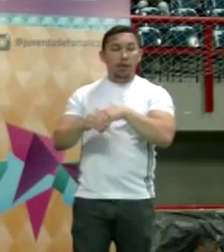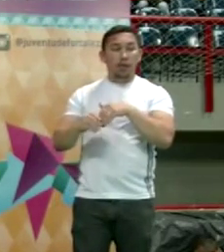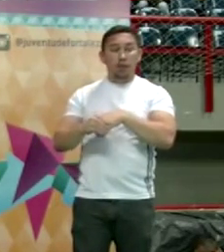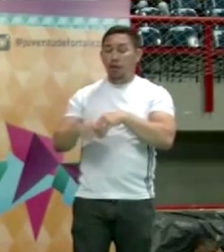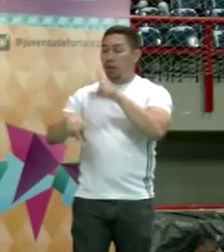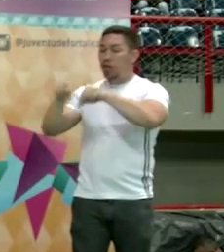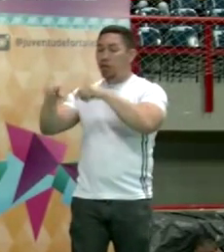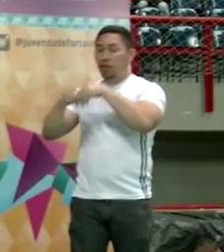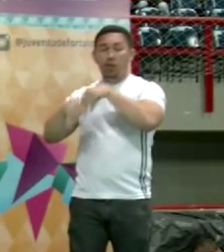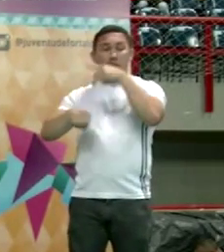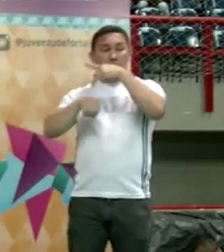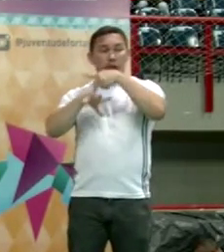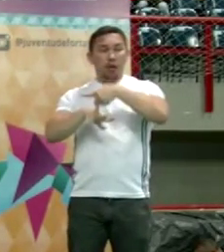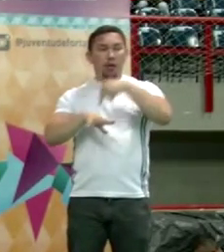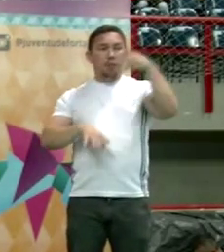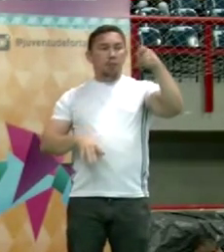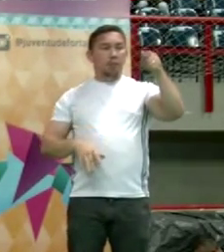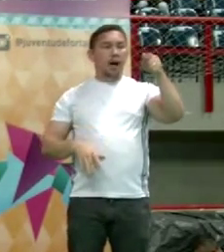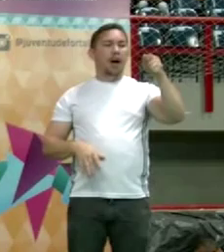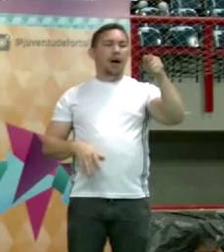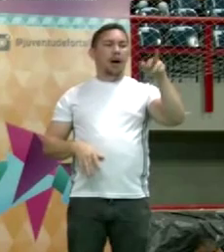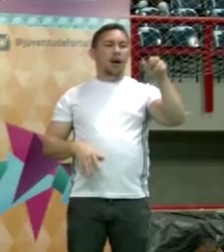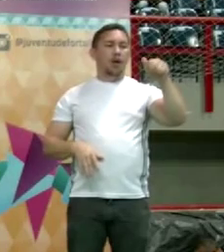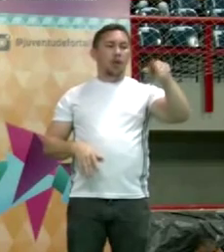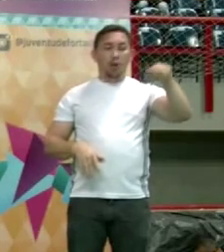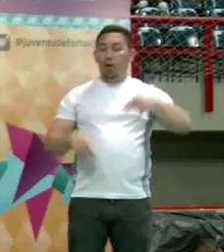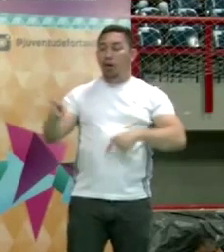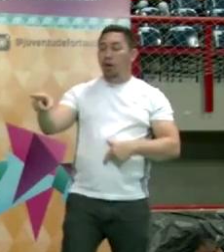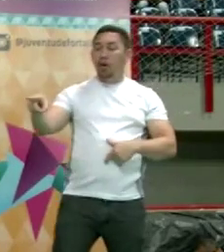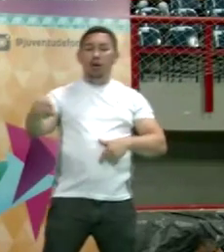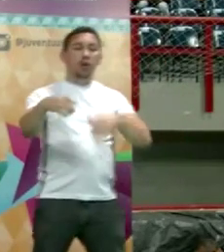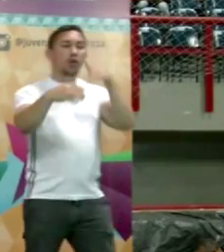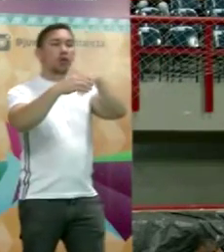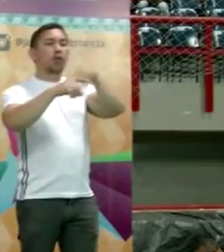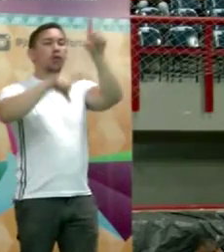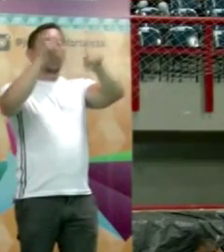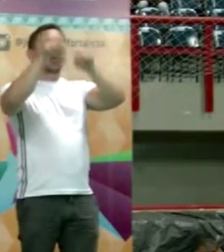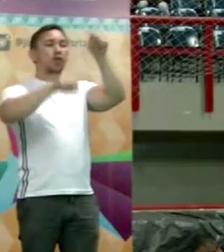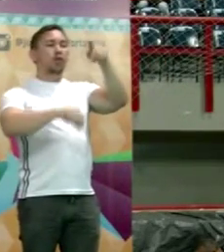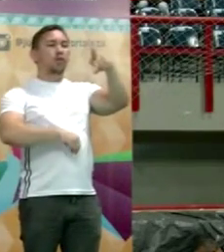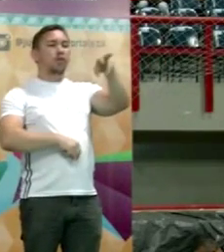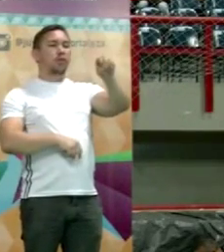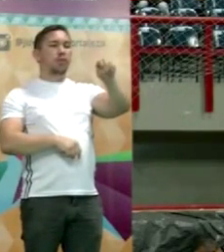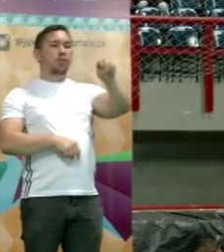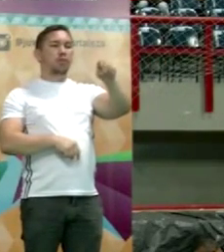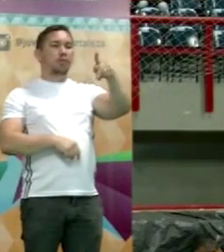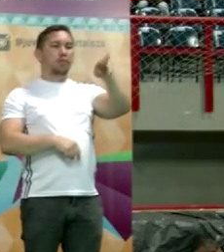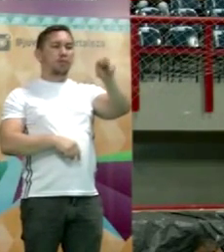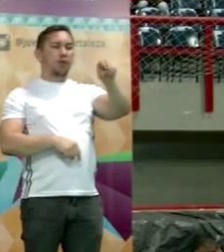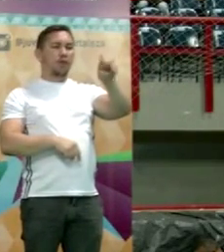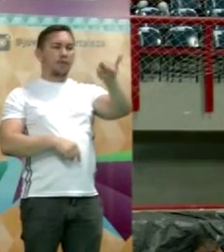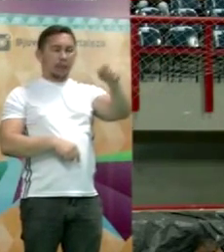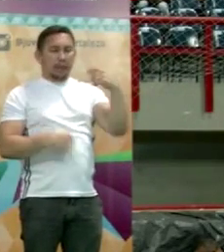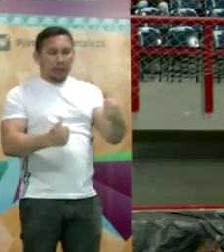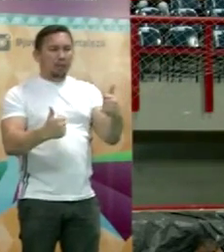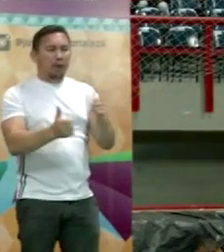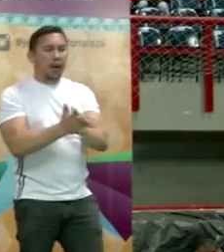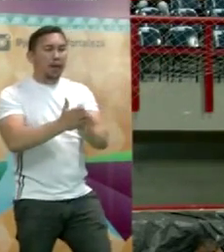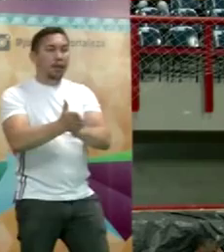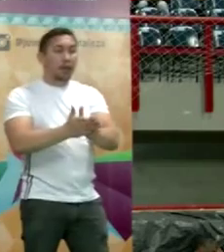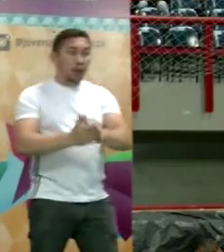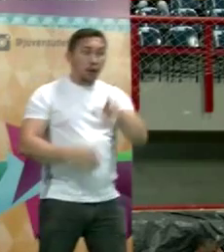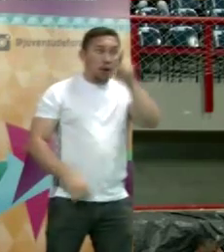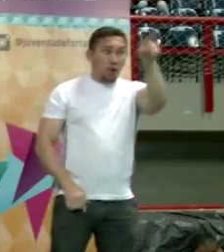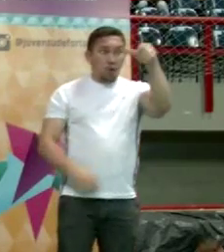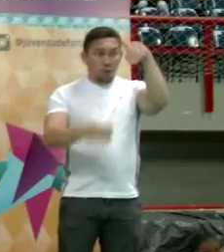de? Isso, cara. O que é eleito? De província. O